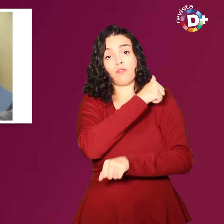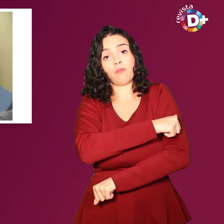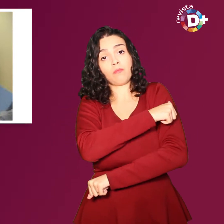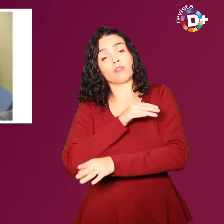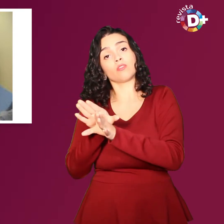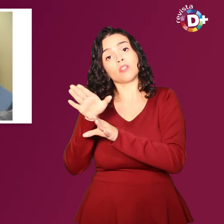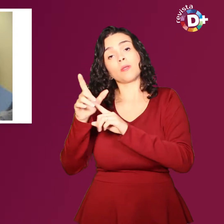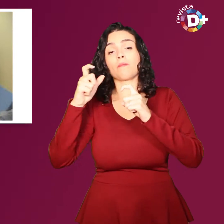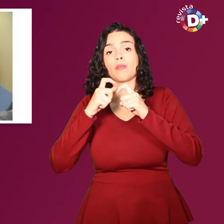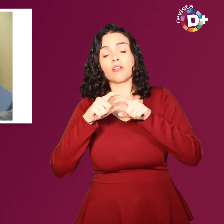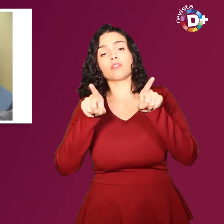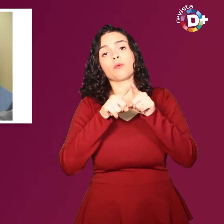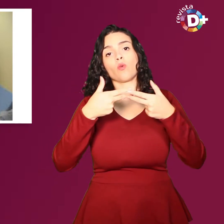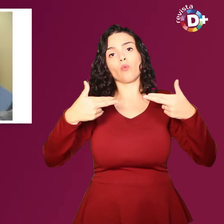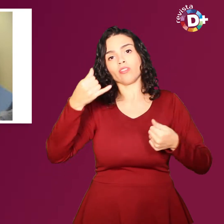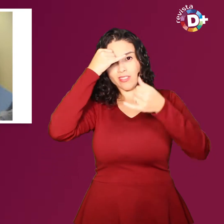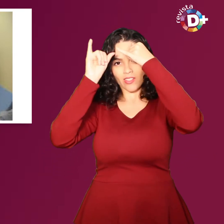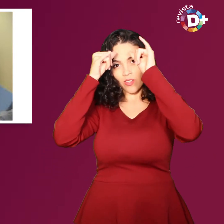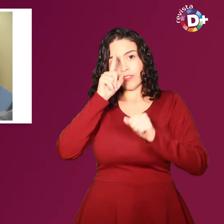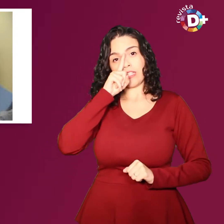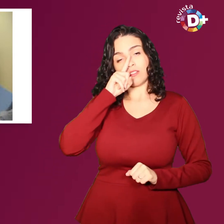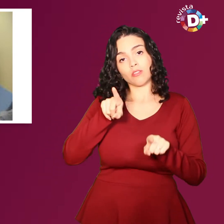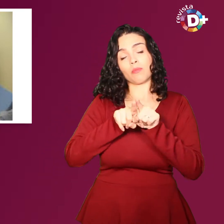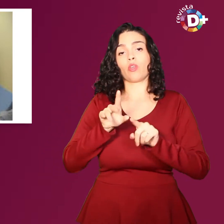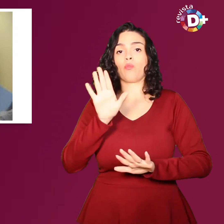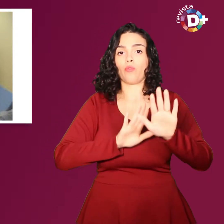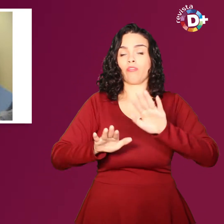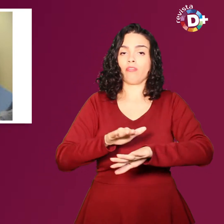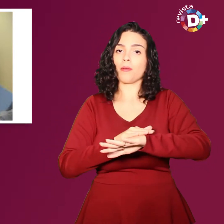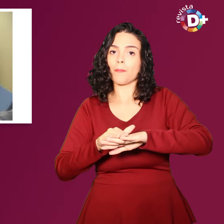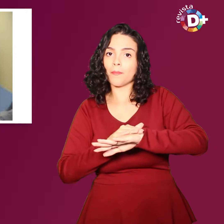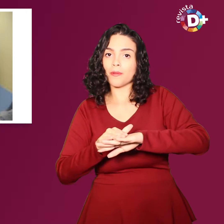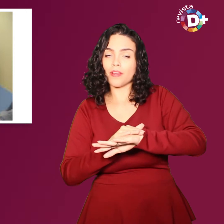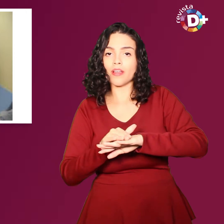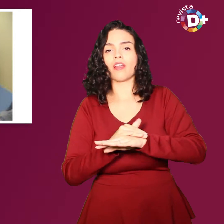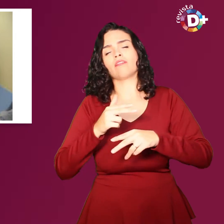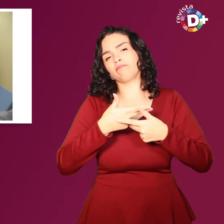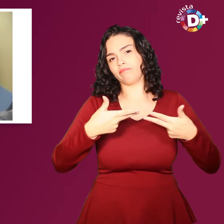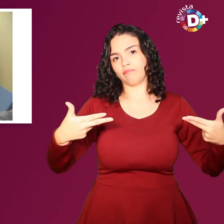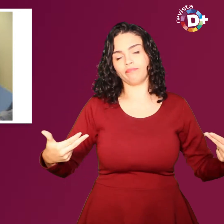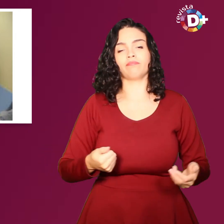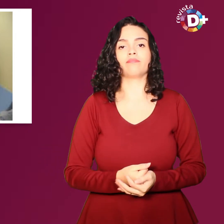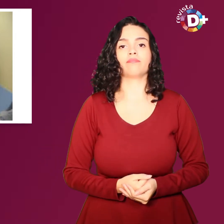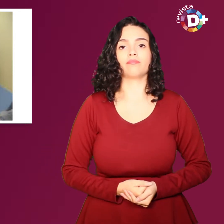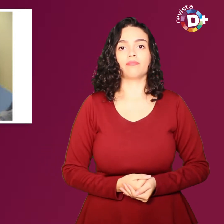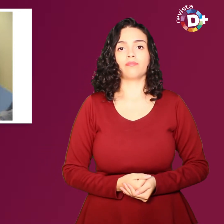Enfermeiros cuidarão dos medicamentos, dos fatores de risco, dos cuidados com a pele, manejo do paciente,